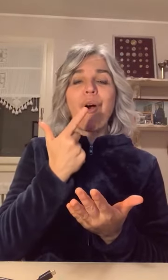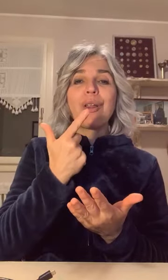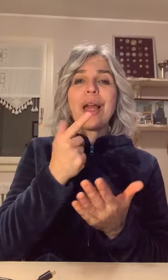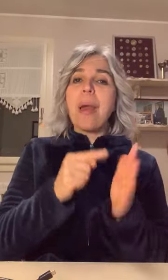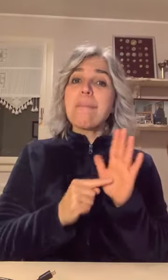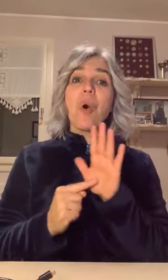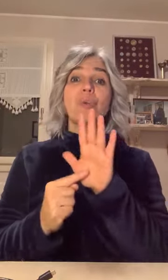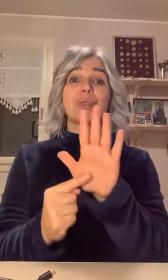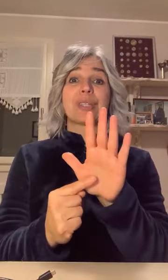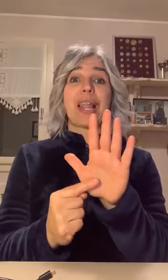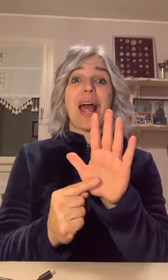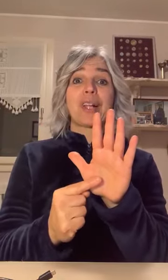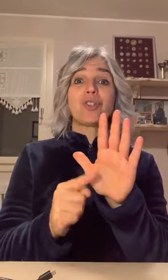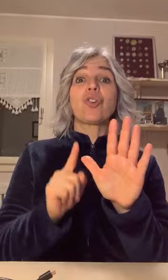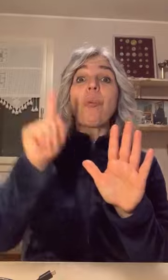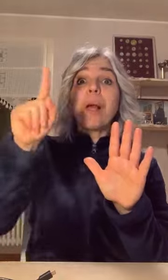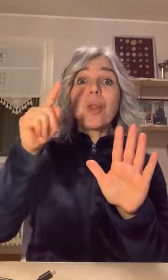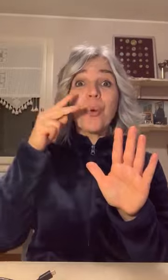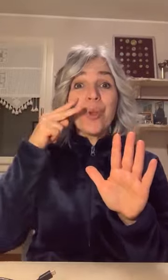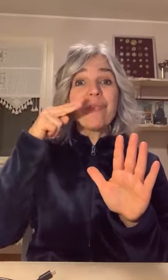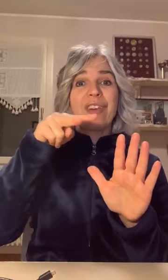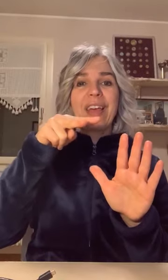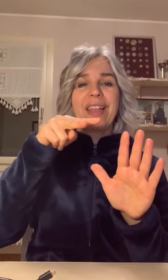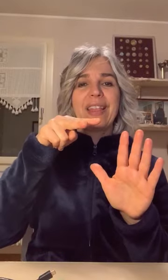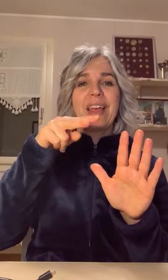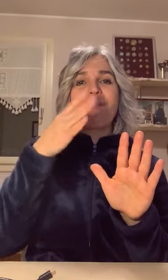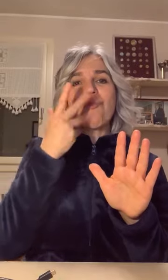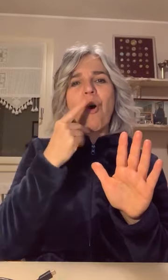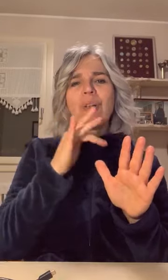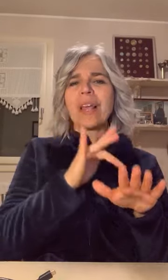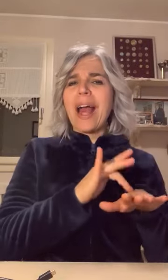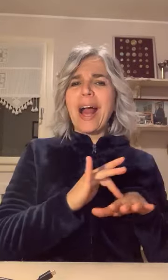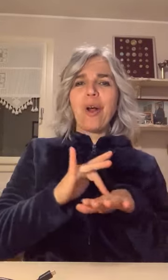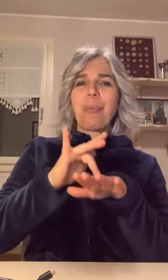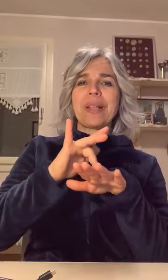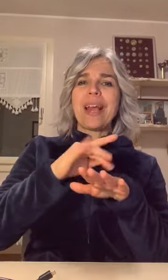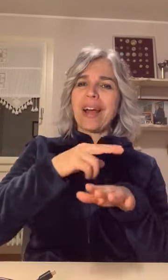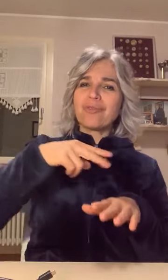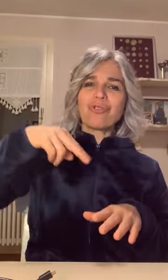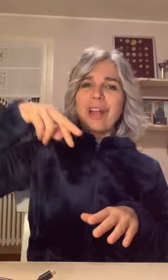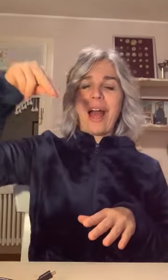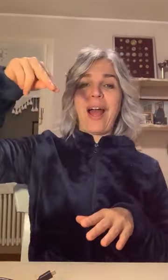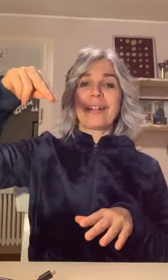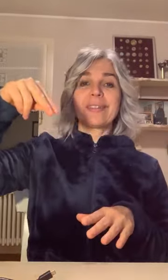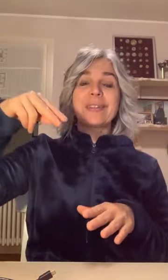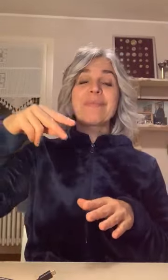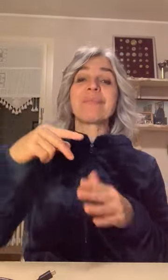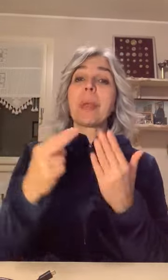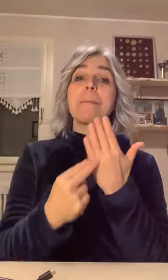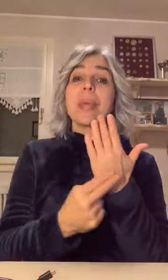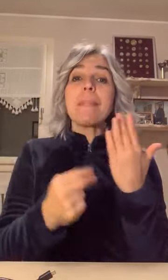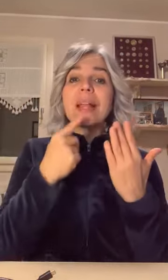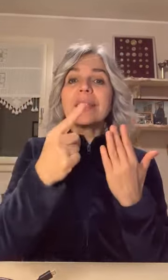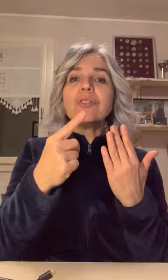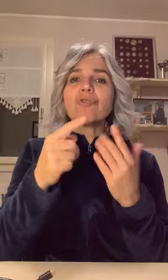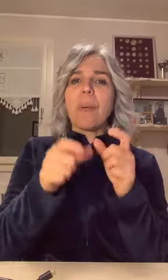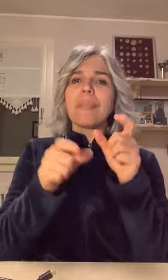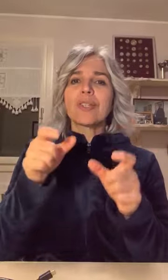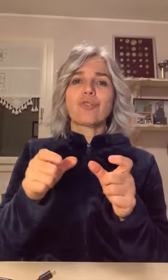portarci in alto. Infatti la scrittura dice che quelli che sperano in Lui sono come le aquile, si alzano in volo e guardano le cose